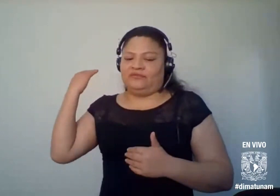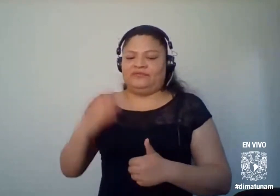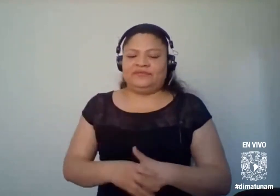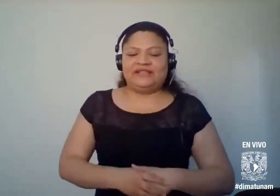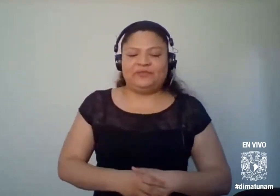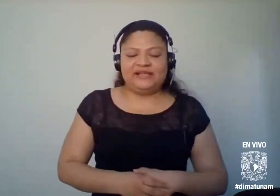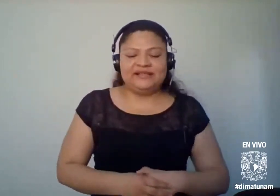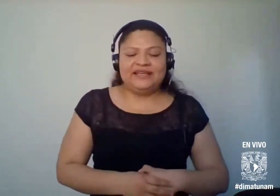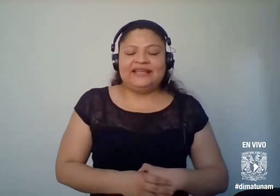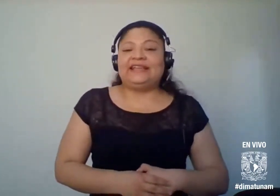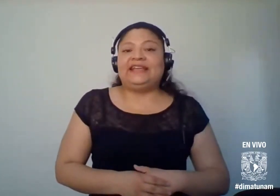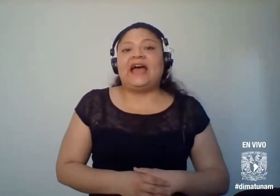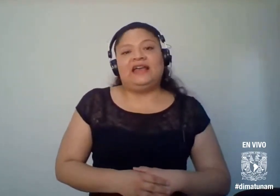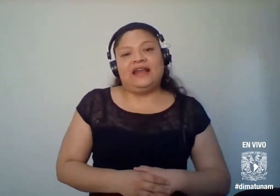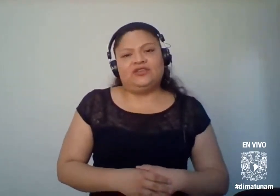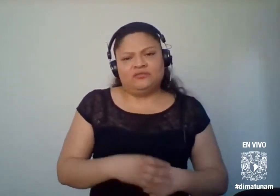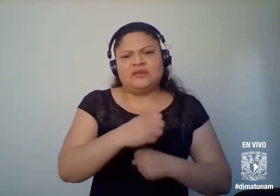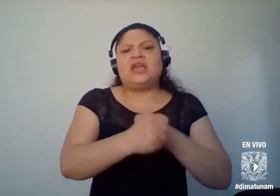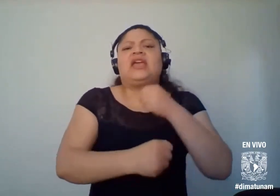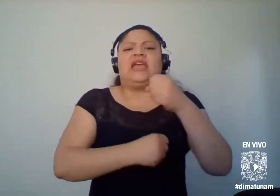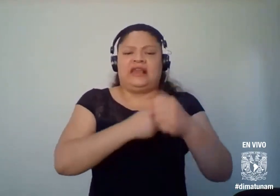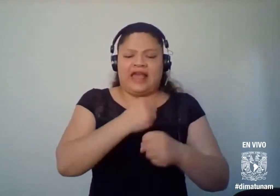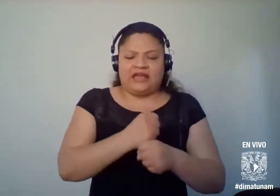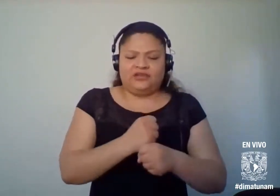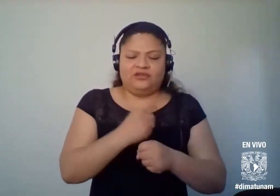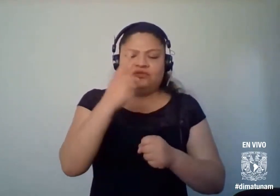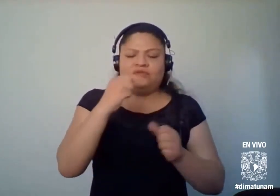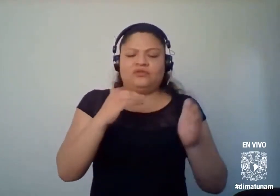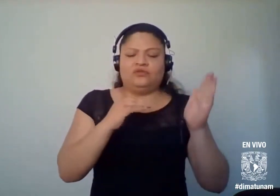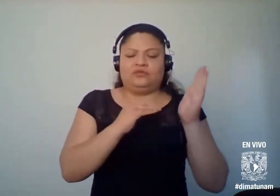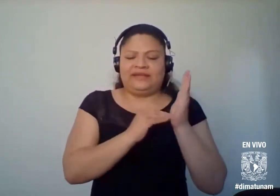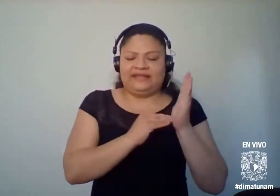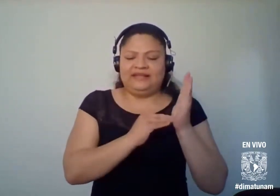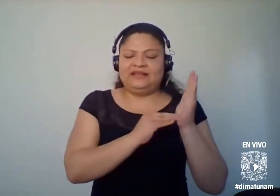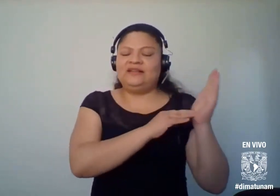pasado. Después diría el año. El año